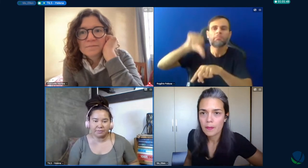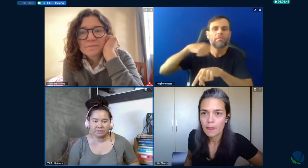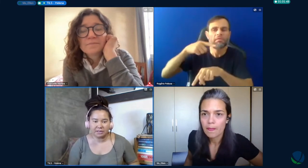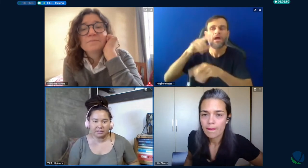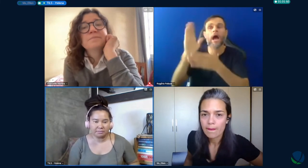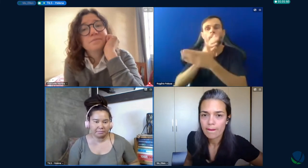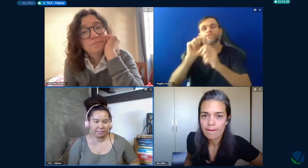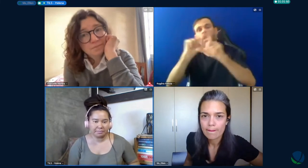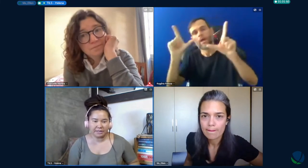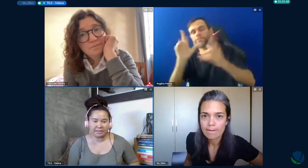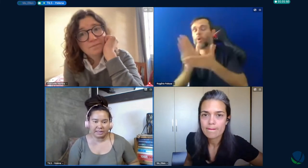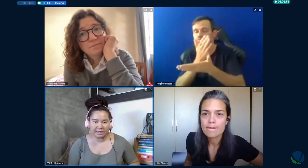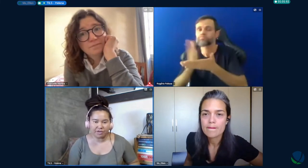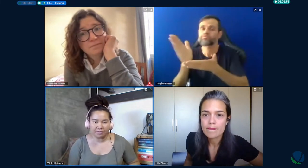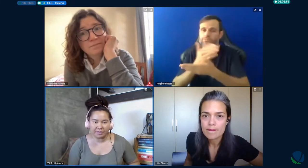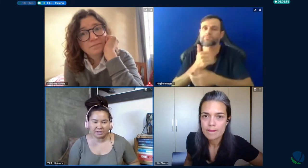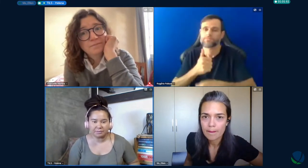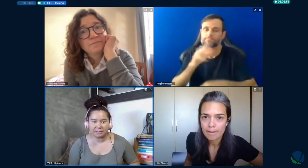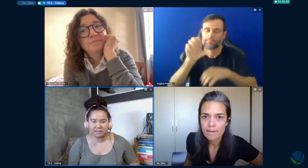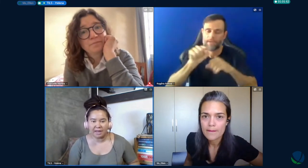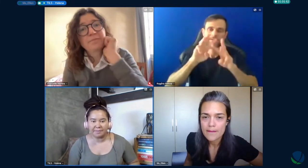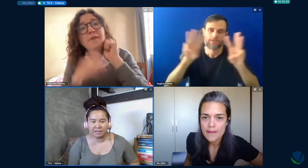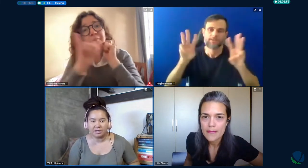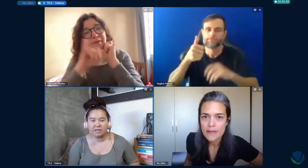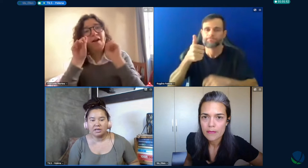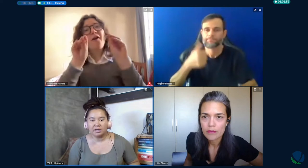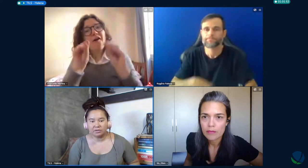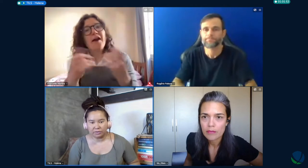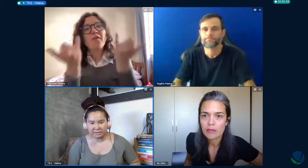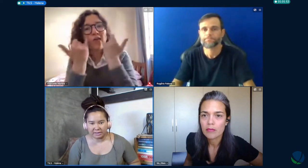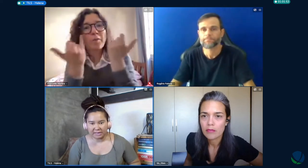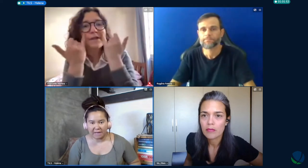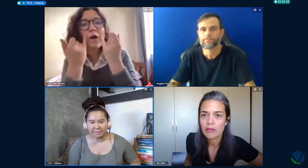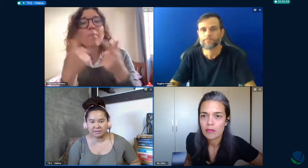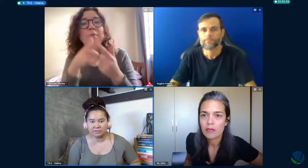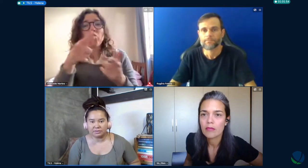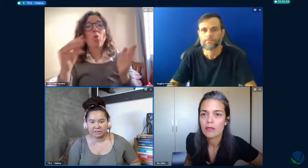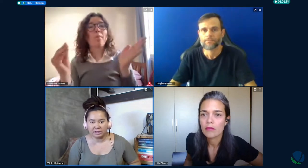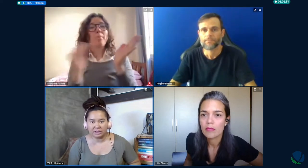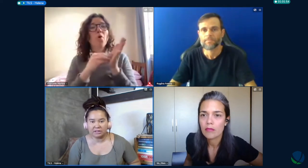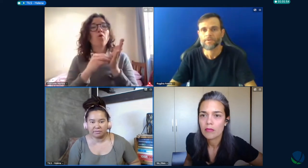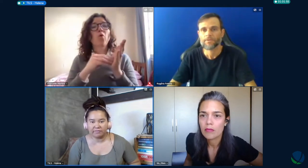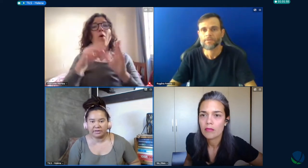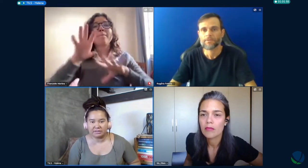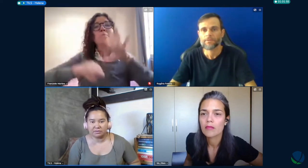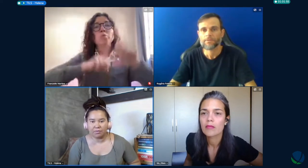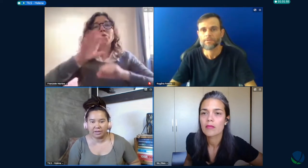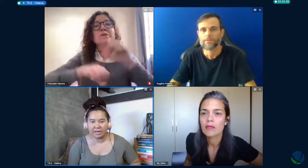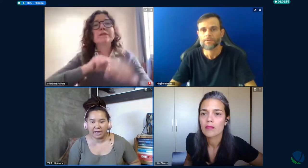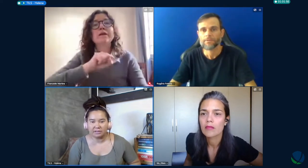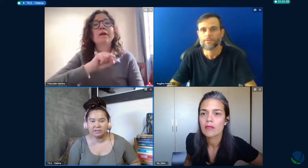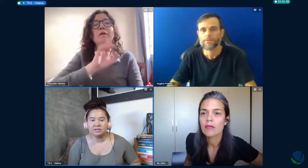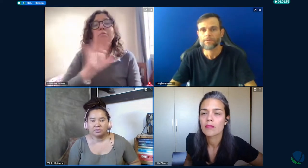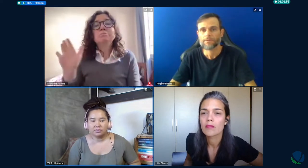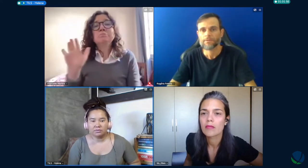fazia uma busca pela internet mesmo, para tentar abrir em todas as abas e conseguir ver